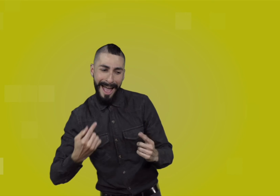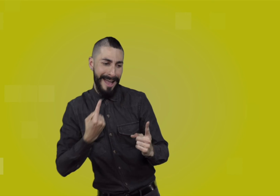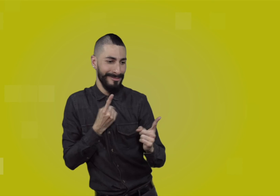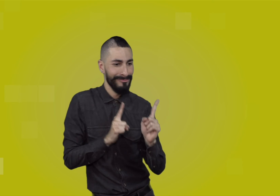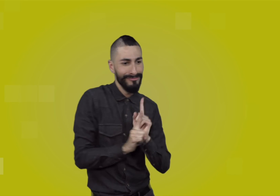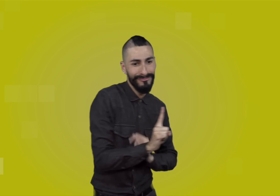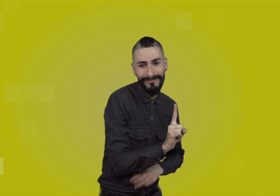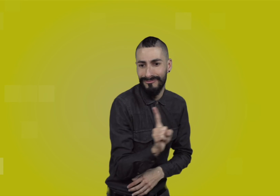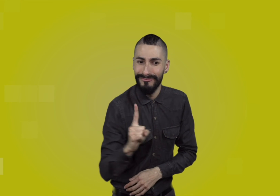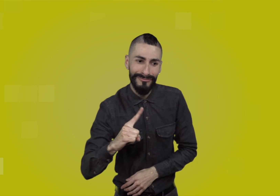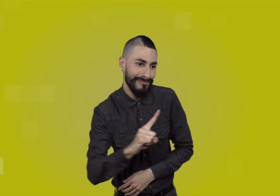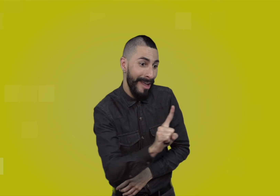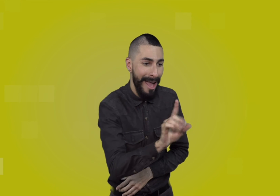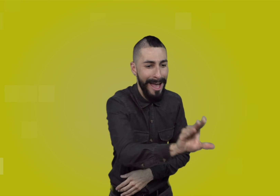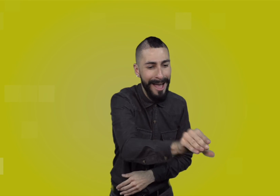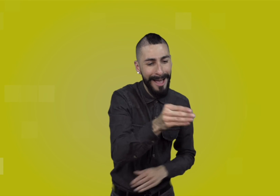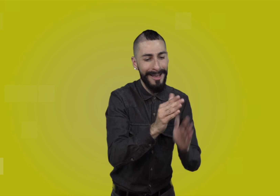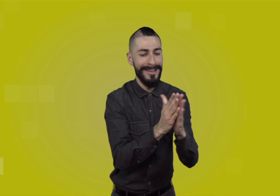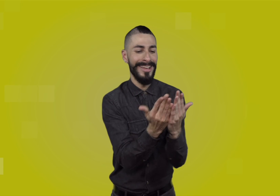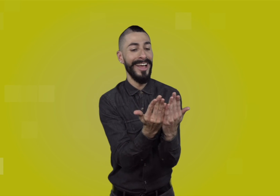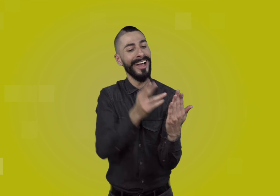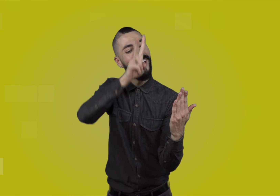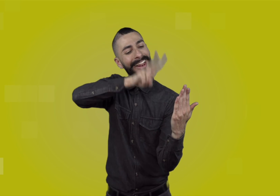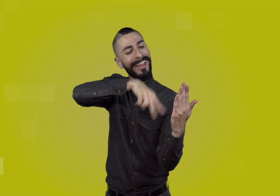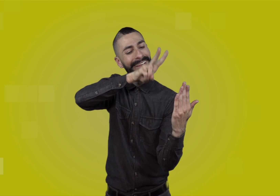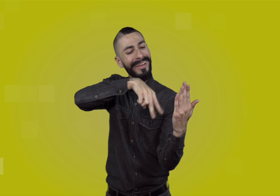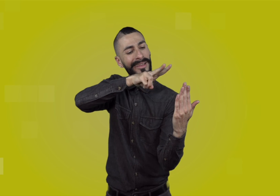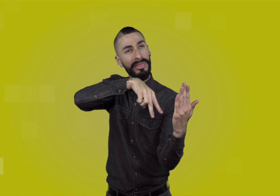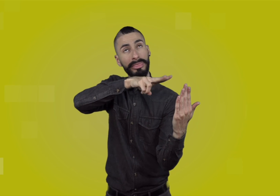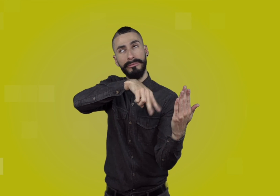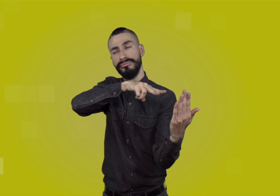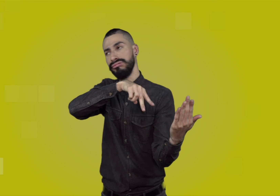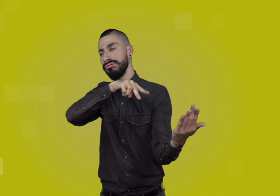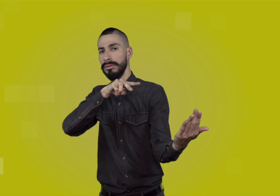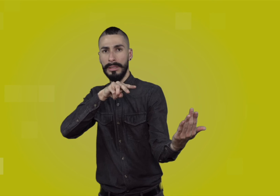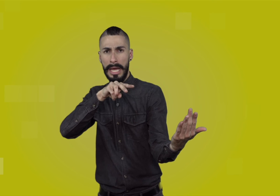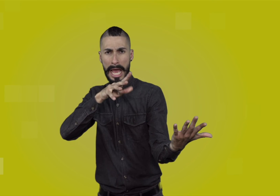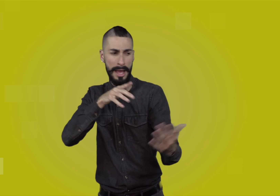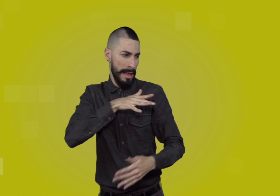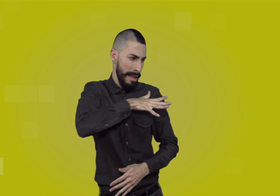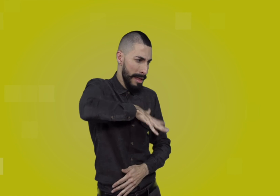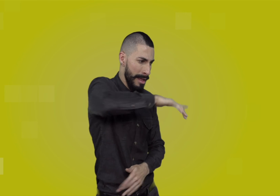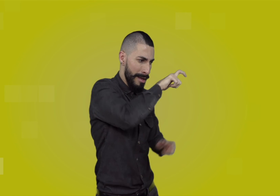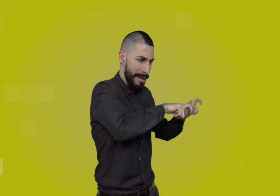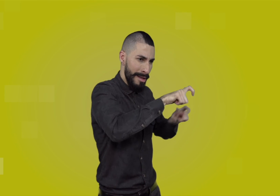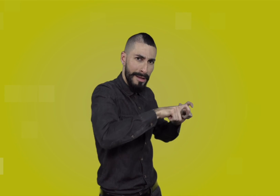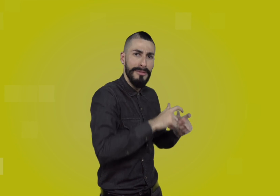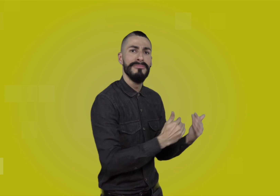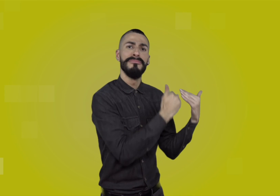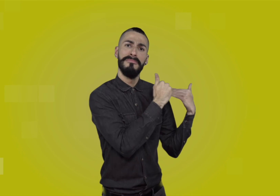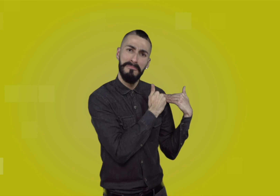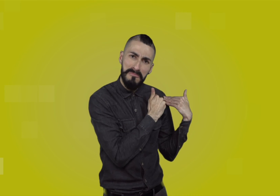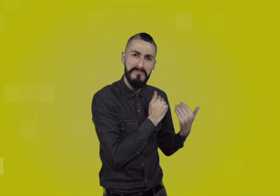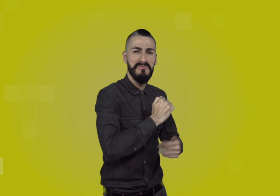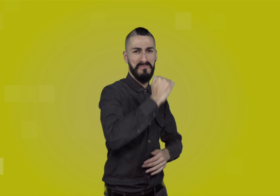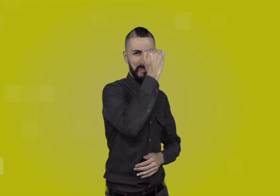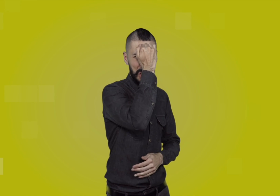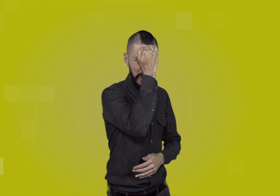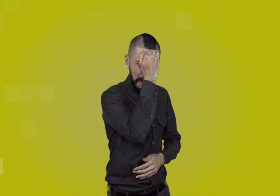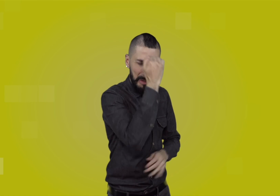se acerquen libremente a los textos y así evitar que los niños pierdan la motivación. Los docentes,